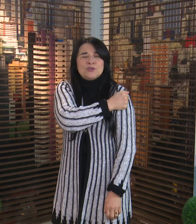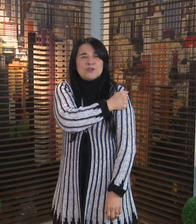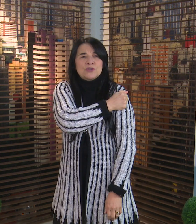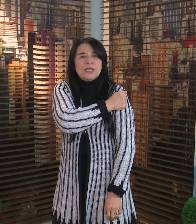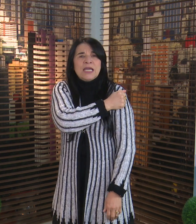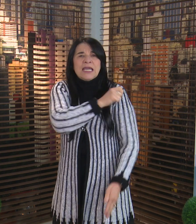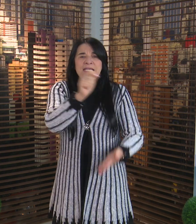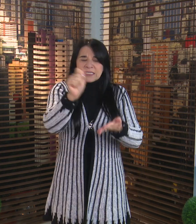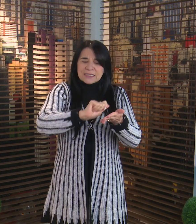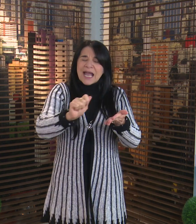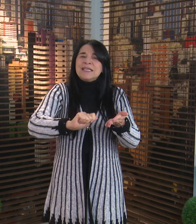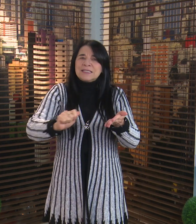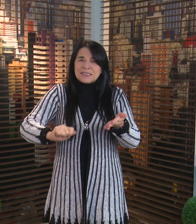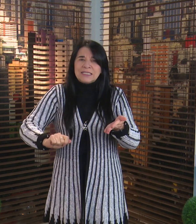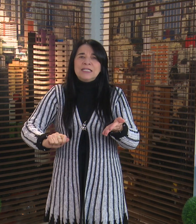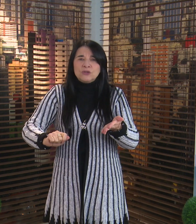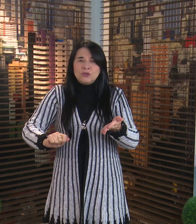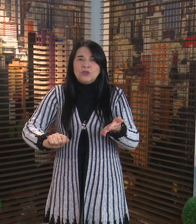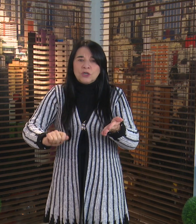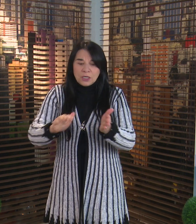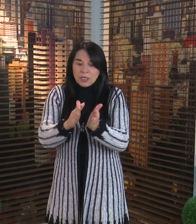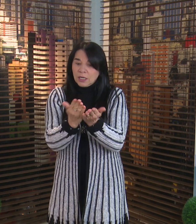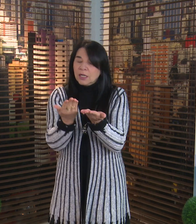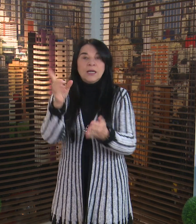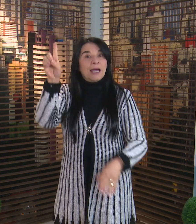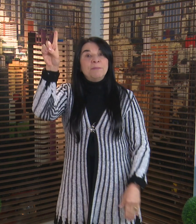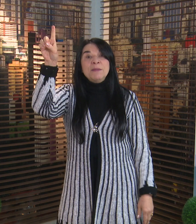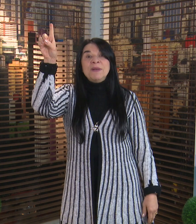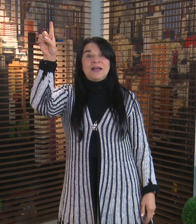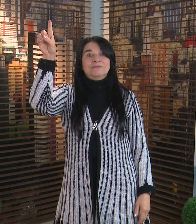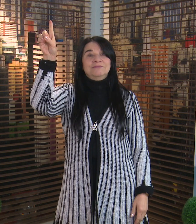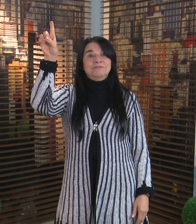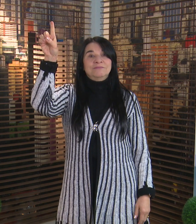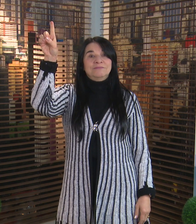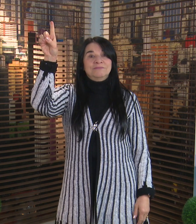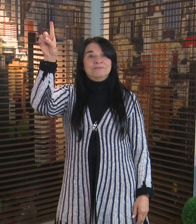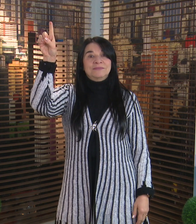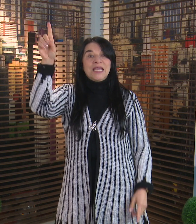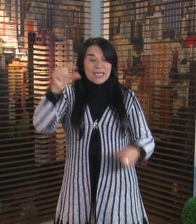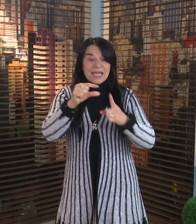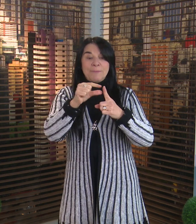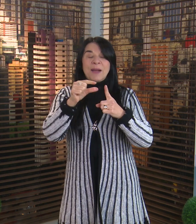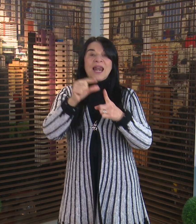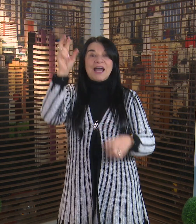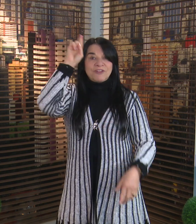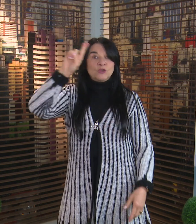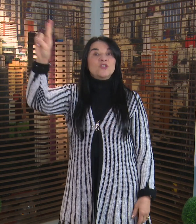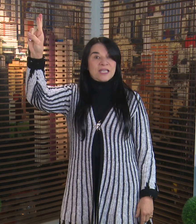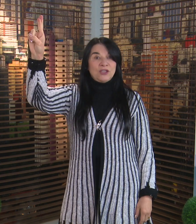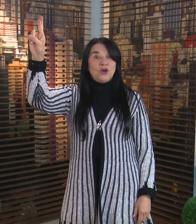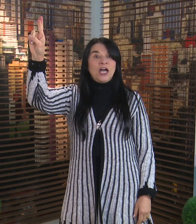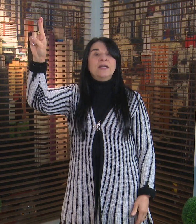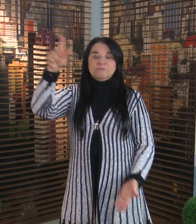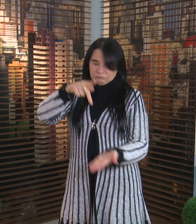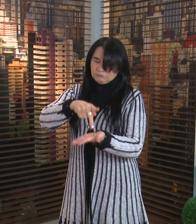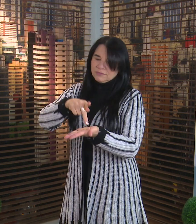Alunos, está escrito na Bíblia. E a palavra do Senhor